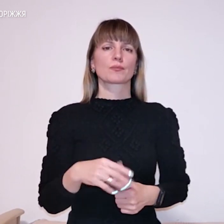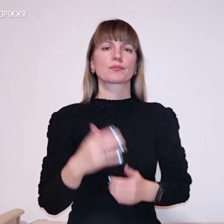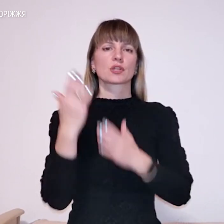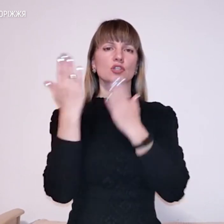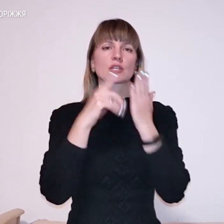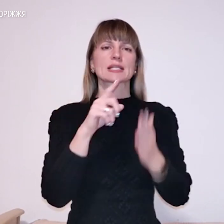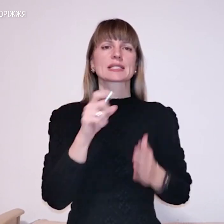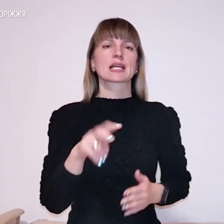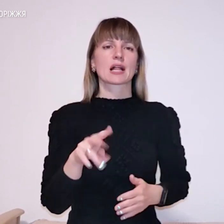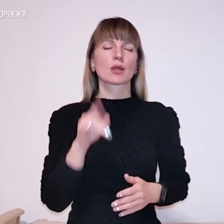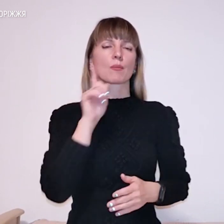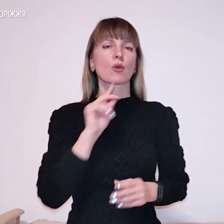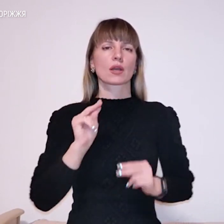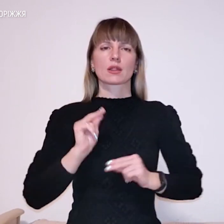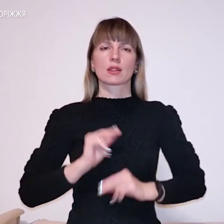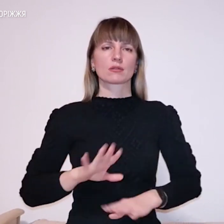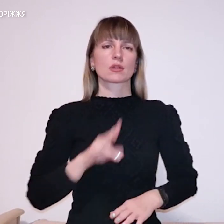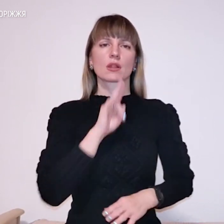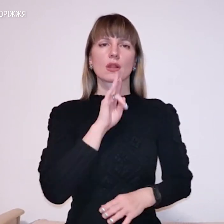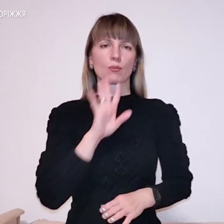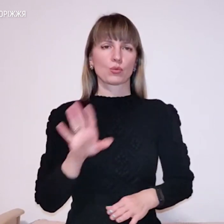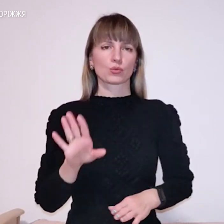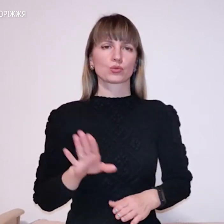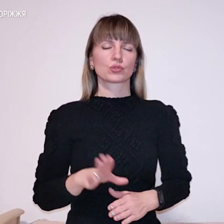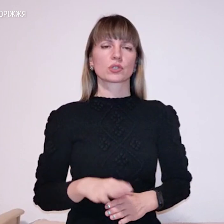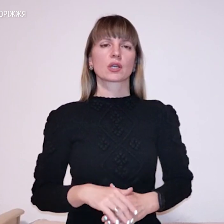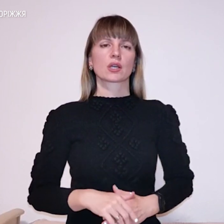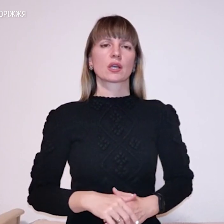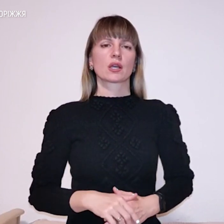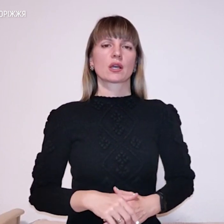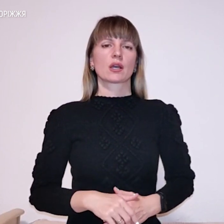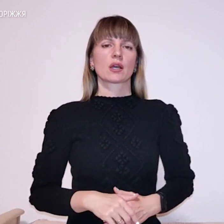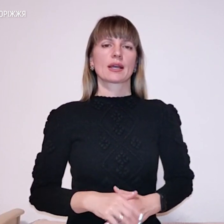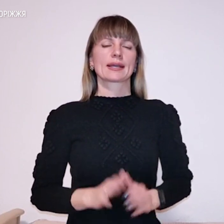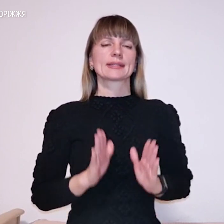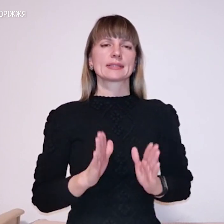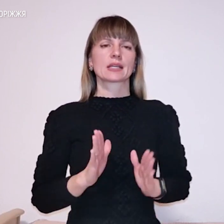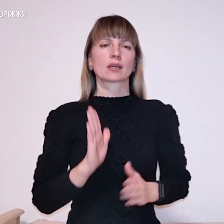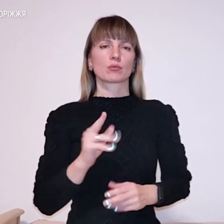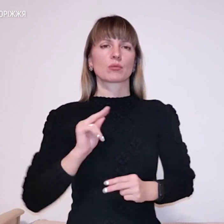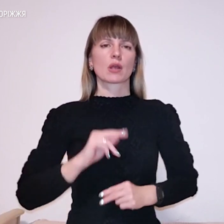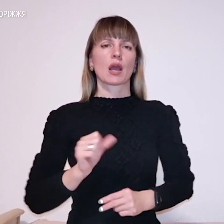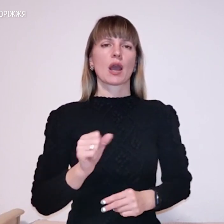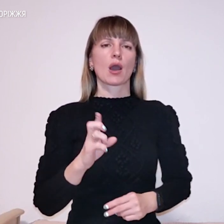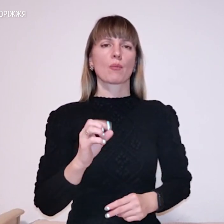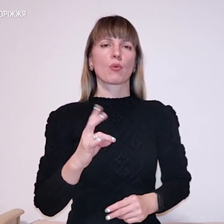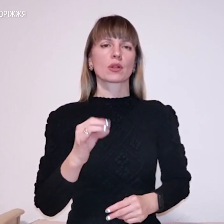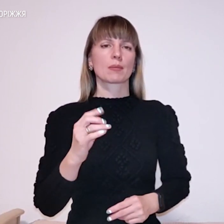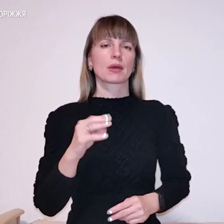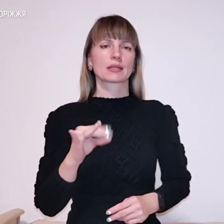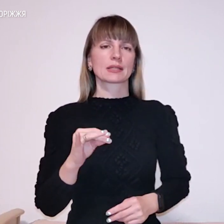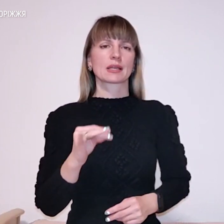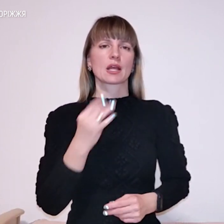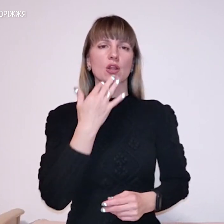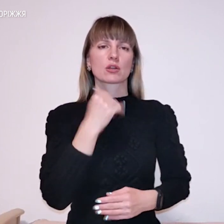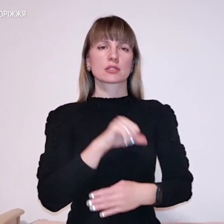зали поки що не будуть працювати. Буде працювати тільки абонемент, відділ іноземної літератури